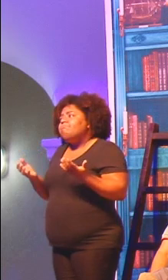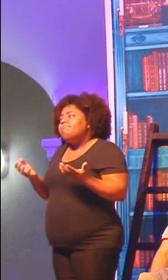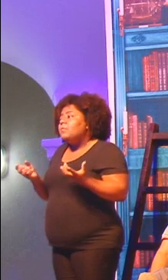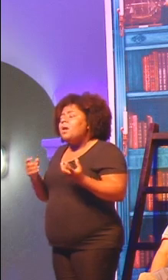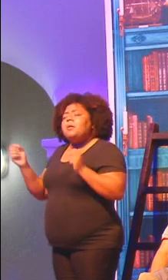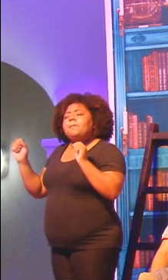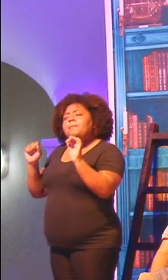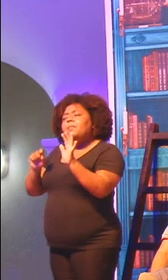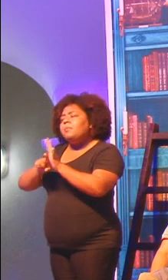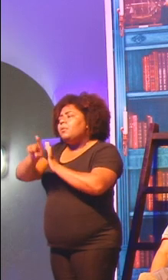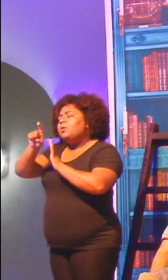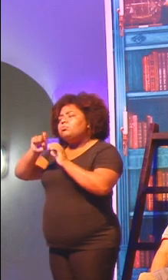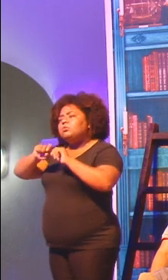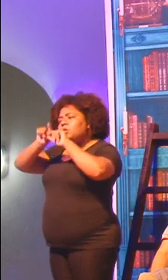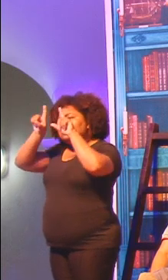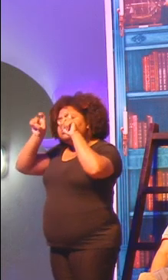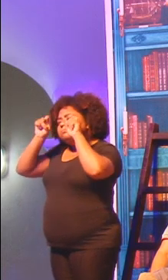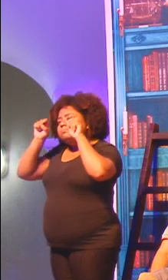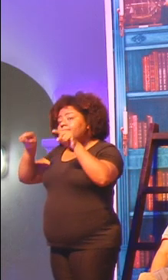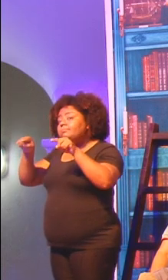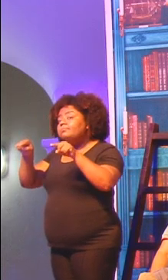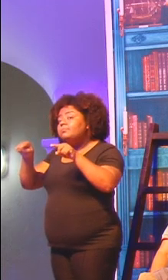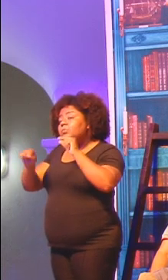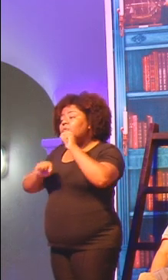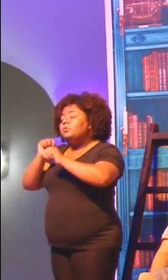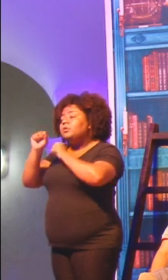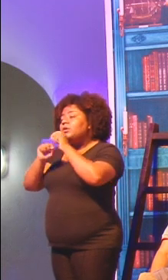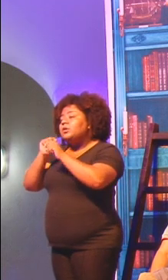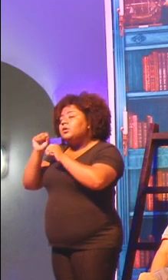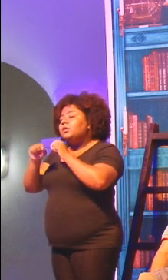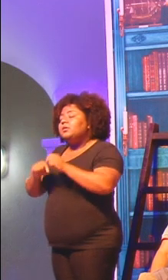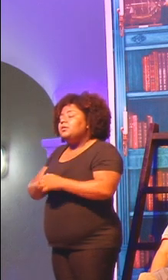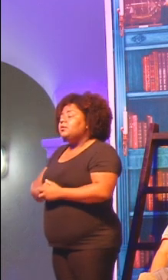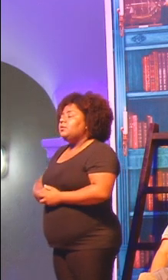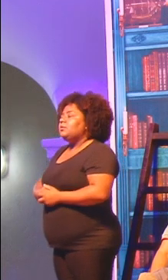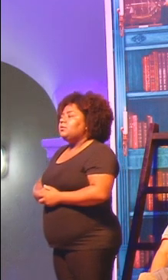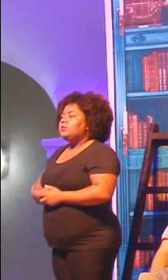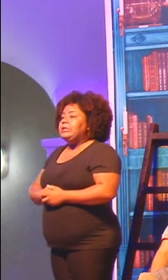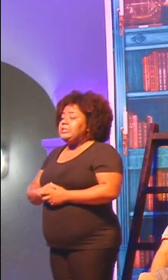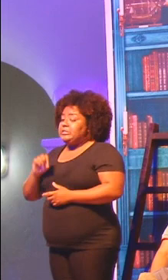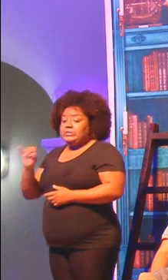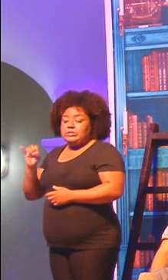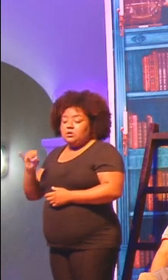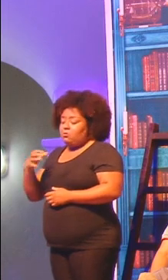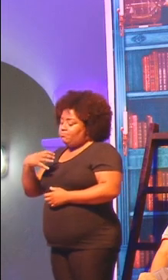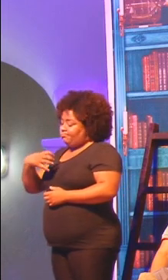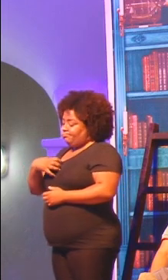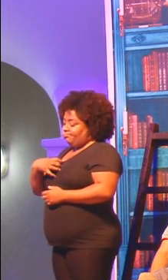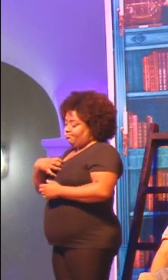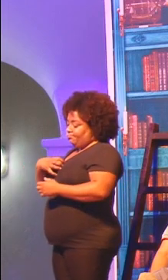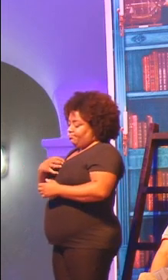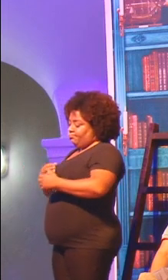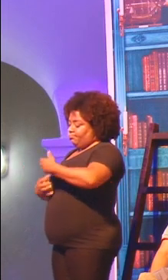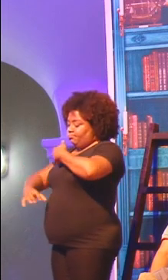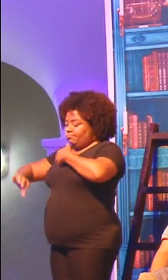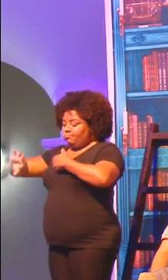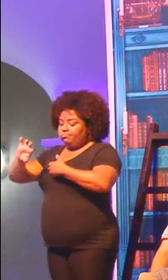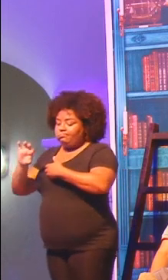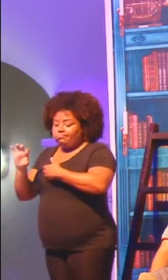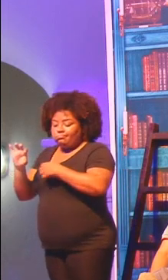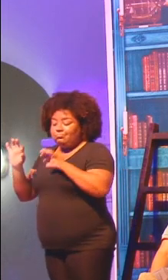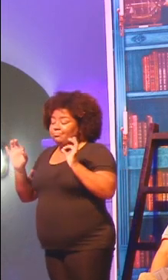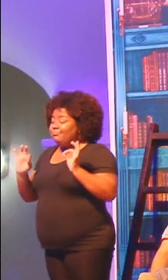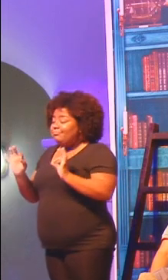a grande pergunta, né? E também o fato de que, sem se colocar no lugar do outro,